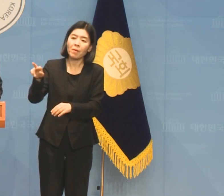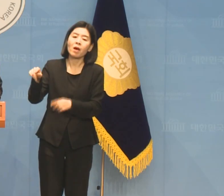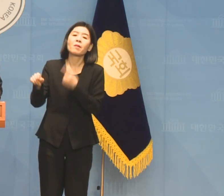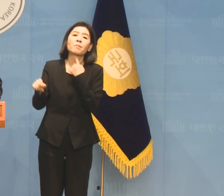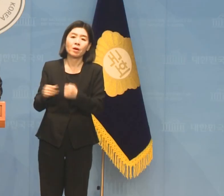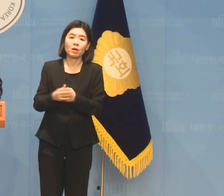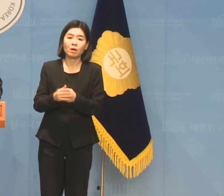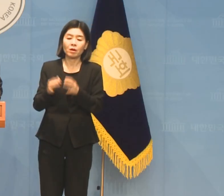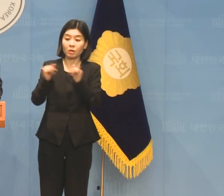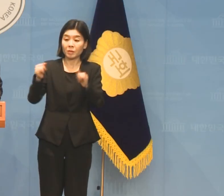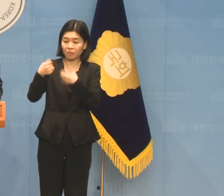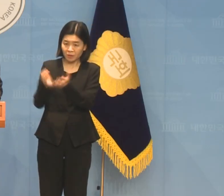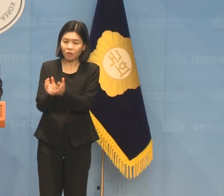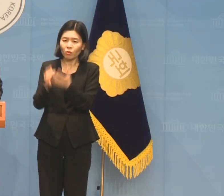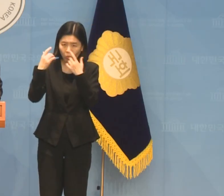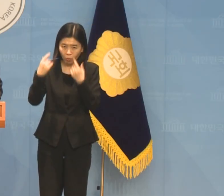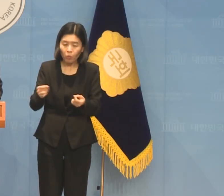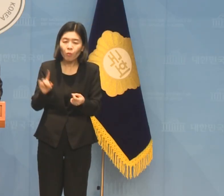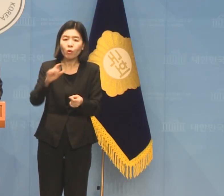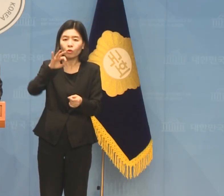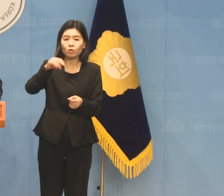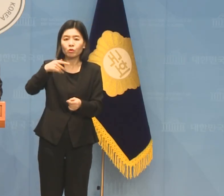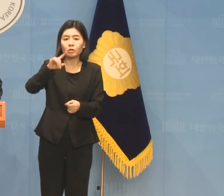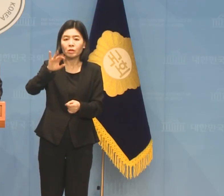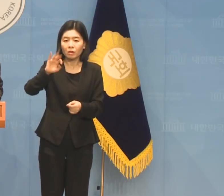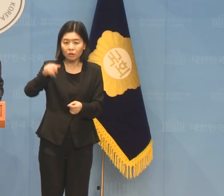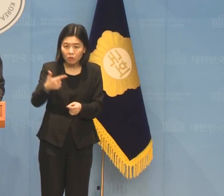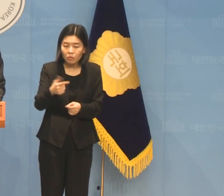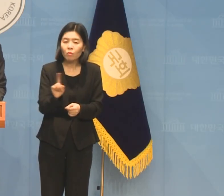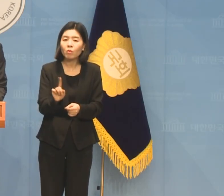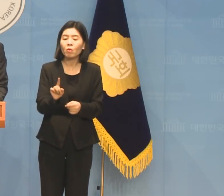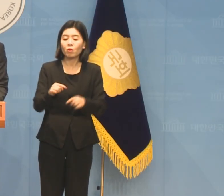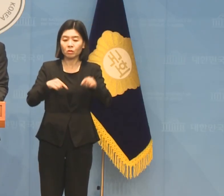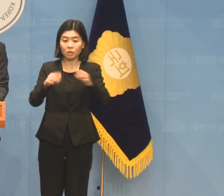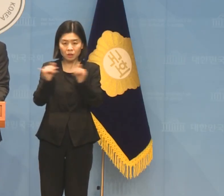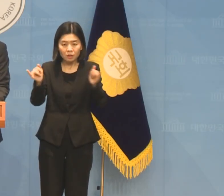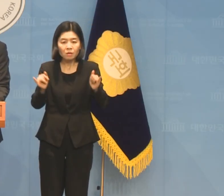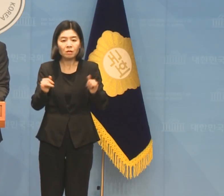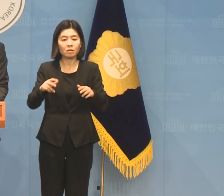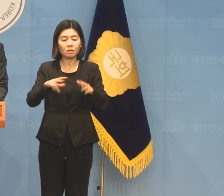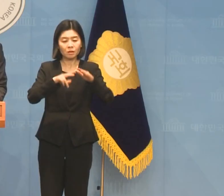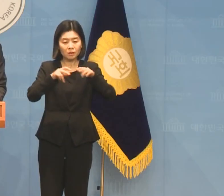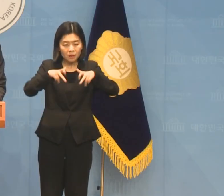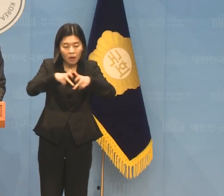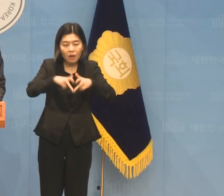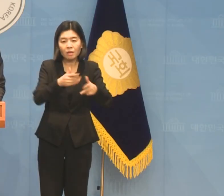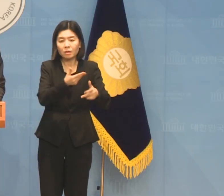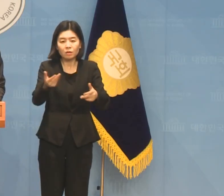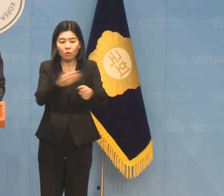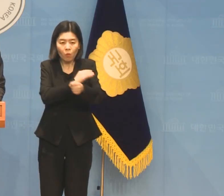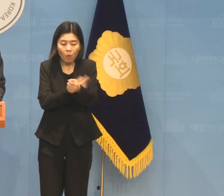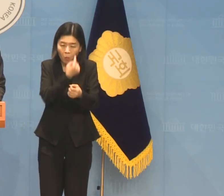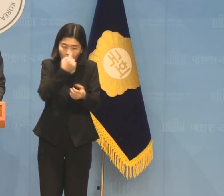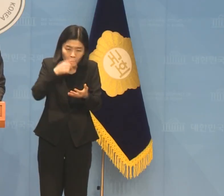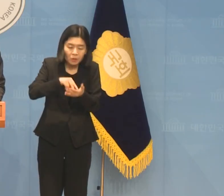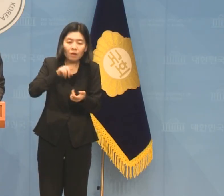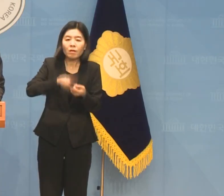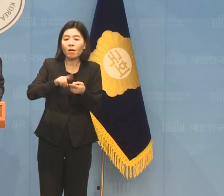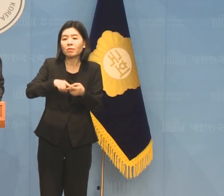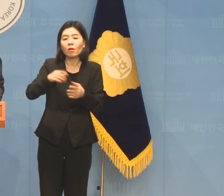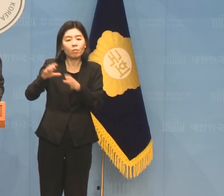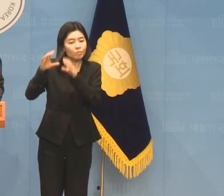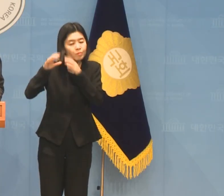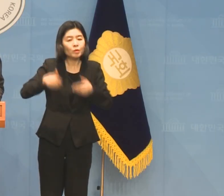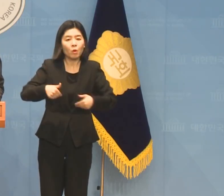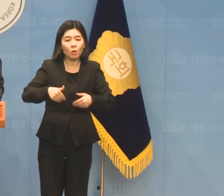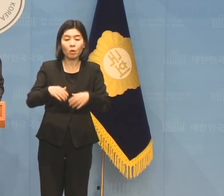국민의힘도 다르지 않았습니다. 윤상현 의원은 정치인이라면 이동권 보장의 목소리를 먼저 들어야 한다고 했고, 김혜지